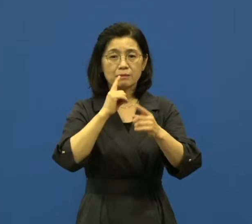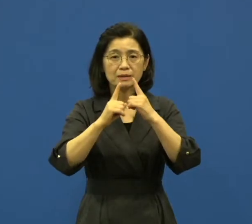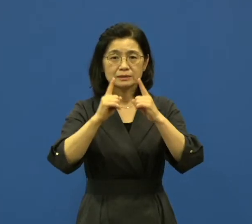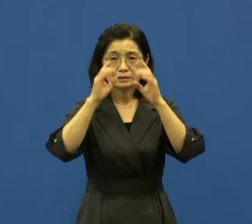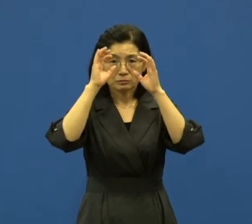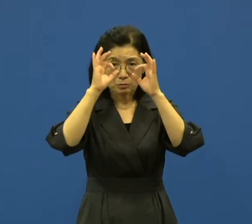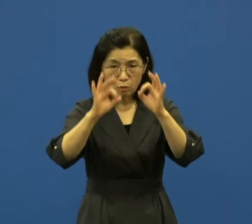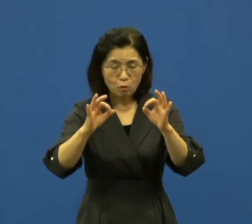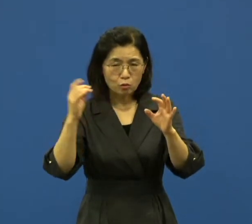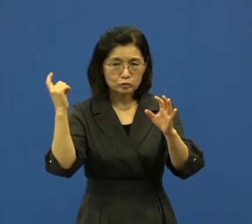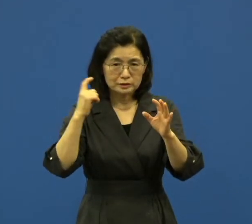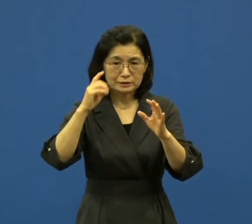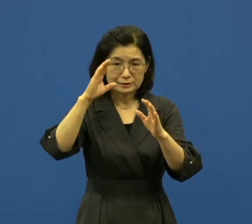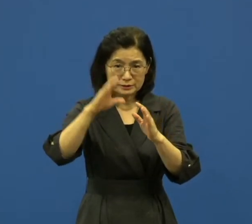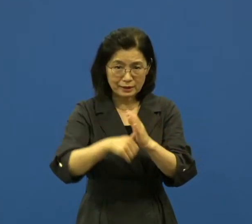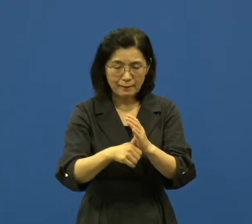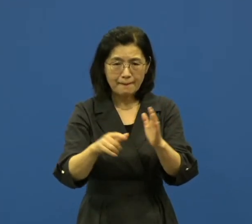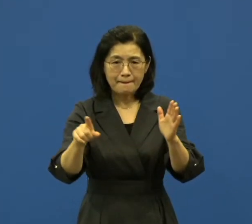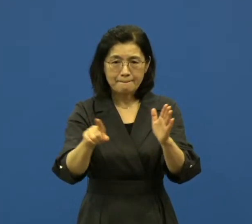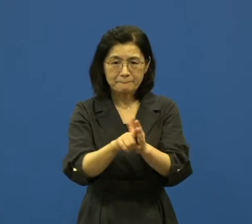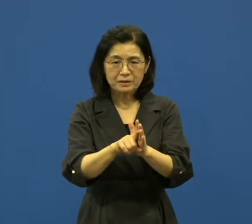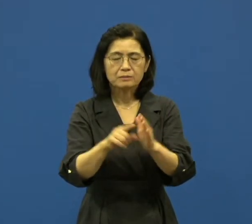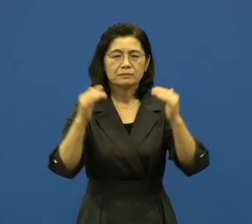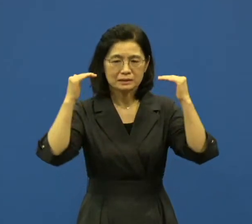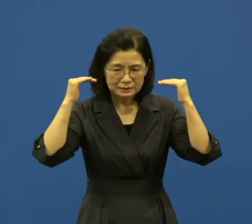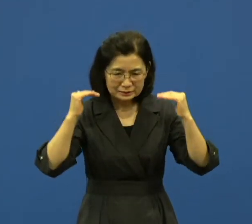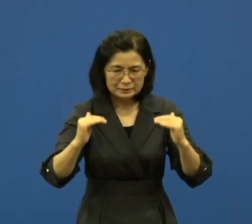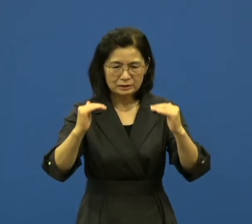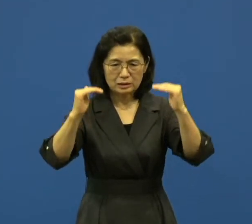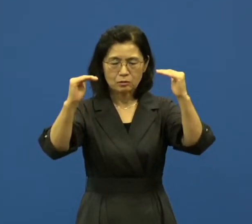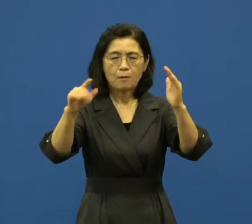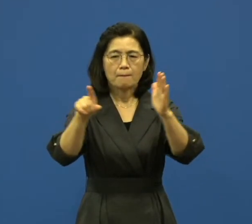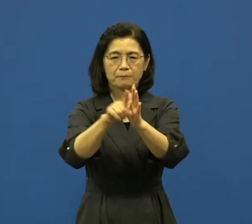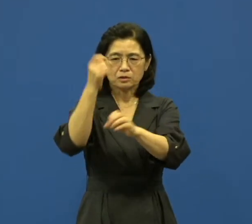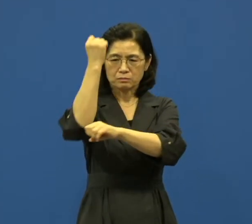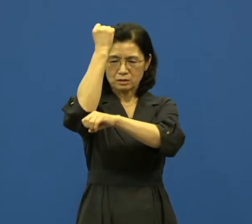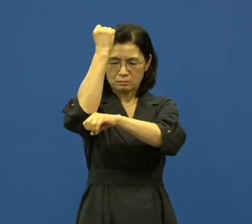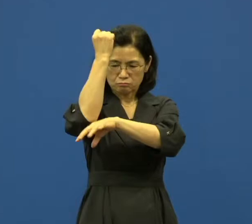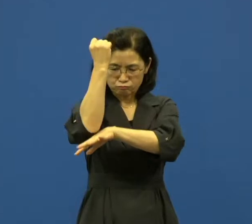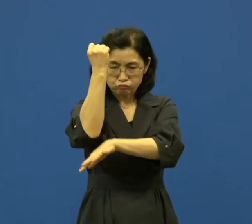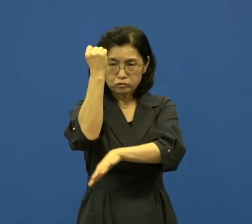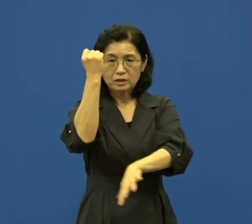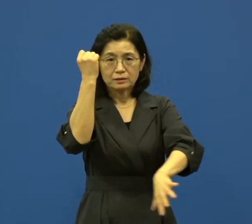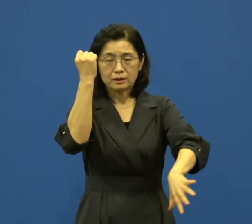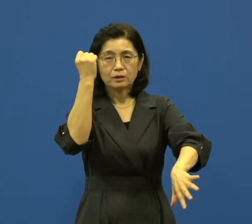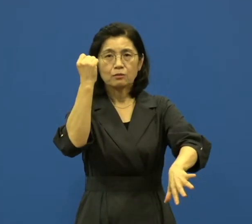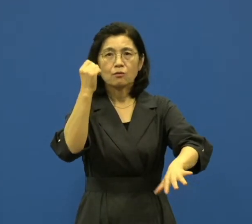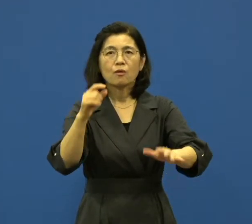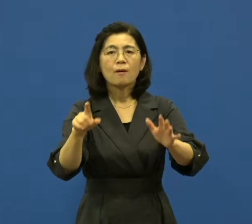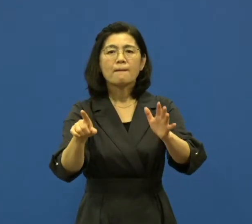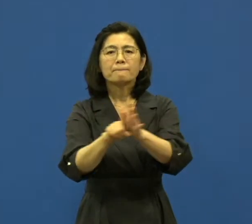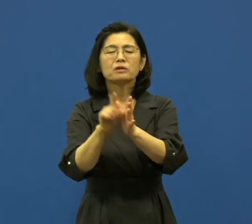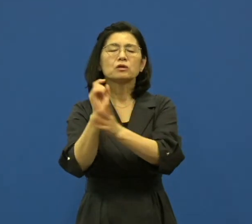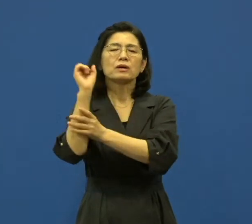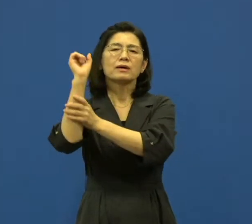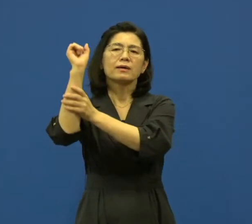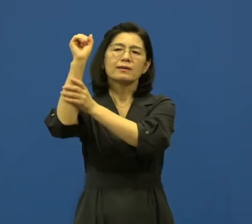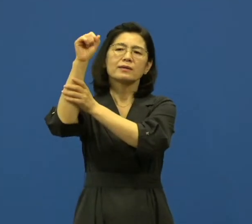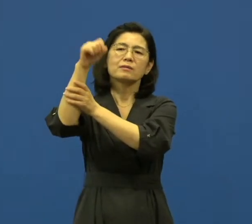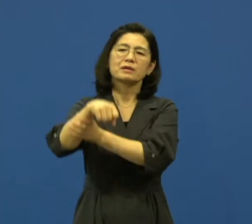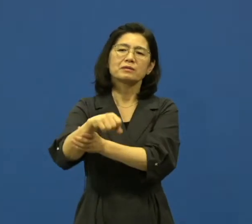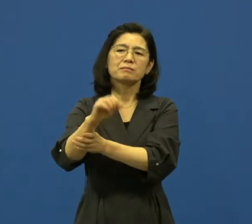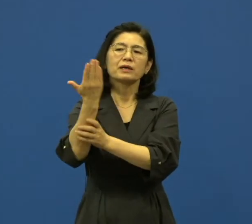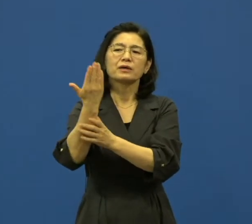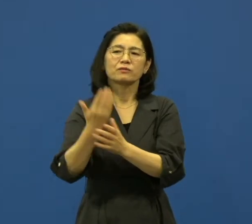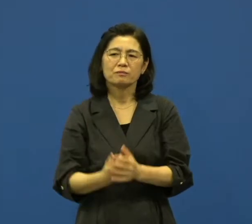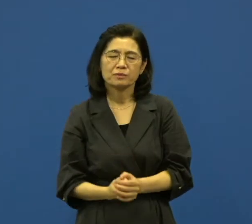더해집니다. 믿음의 눈을 뜨고 믿음이 자라가고 믿음의 뿌리가 내리고 그 믿음의 열매를 맺게 되는